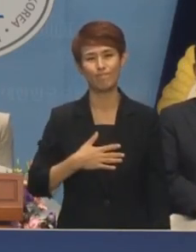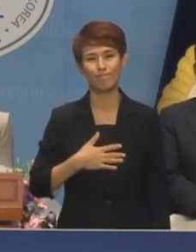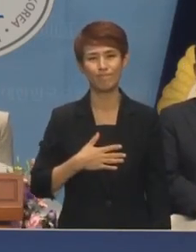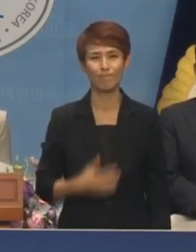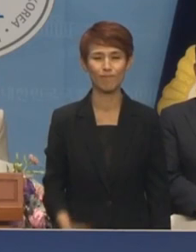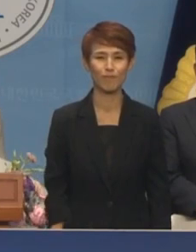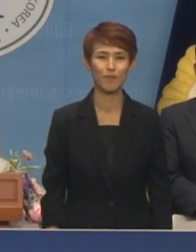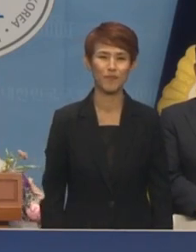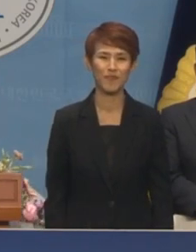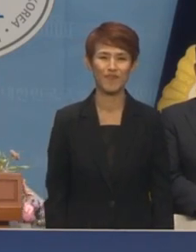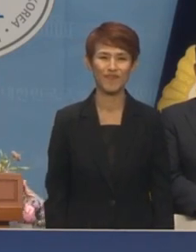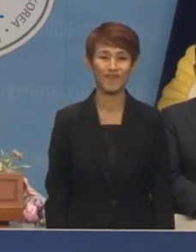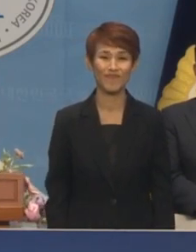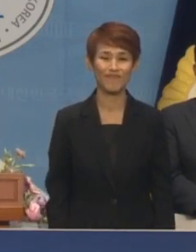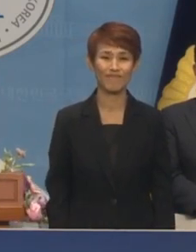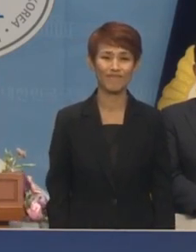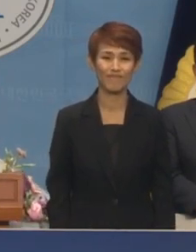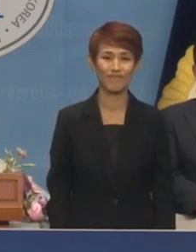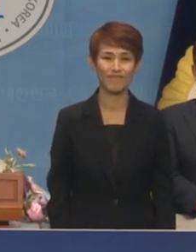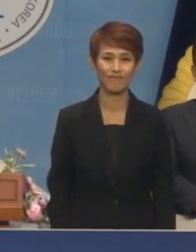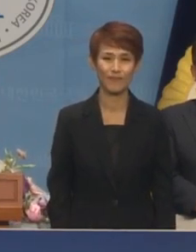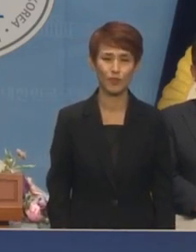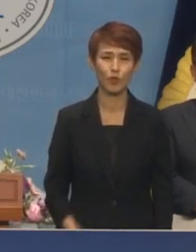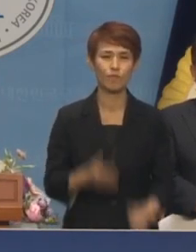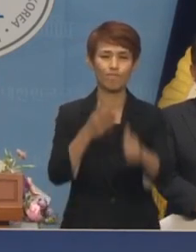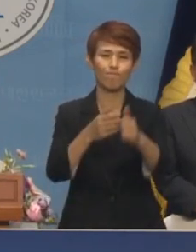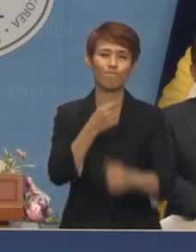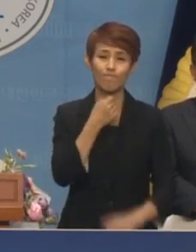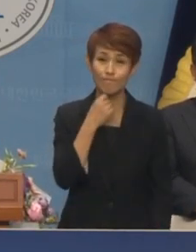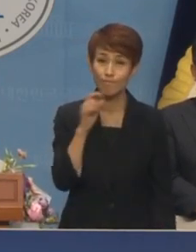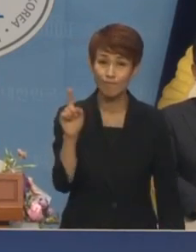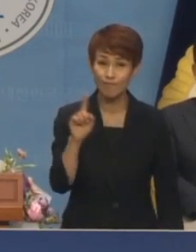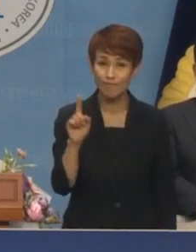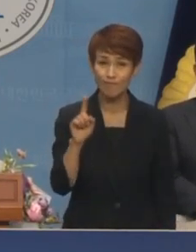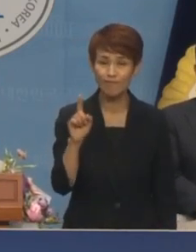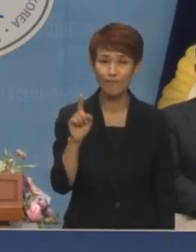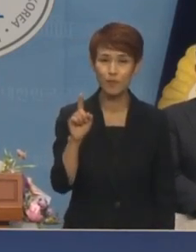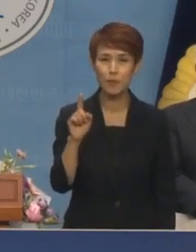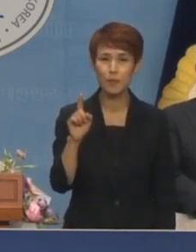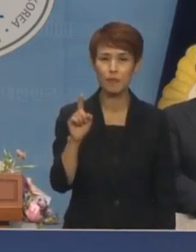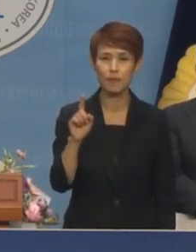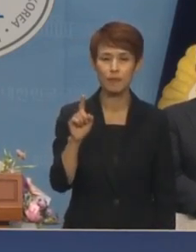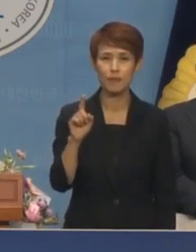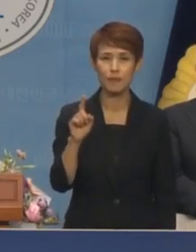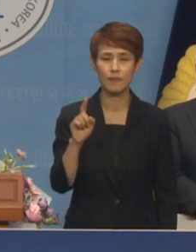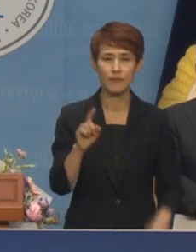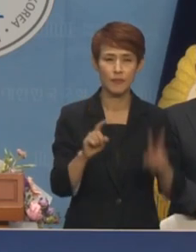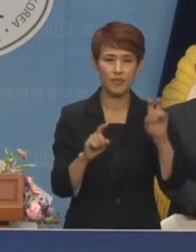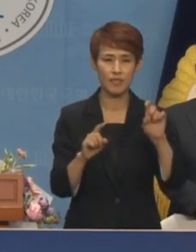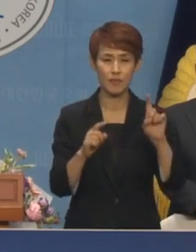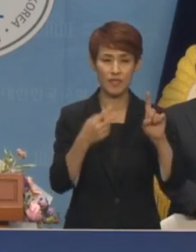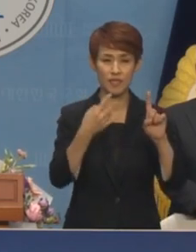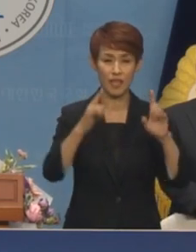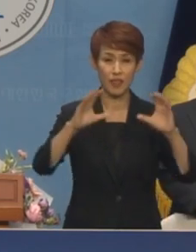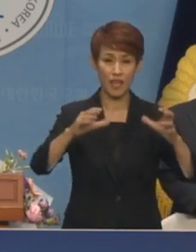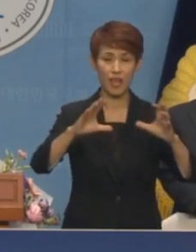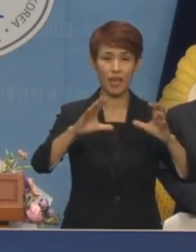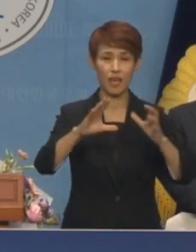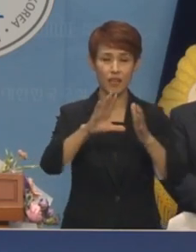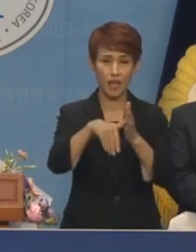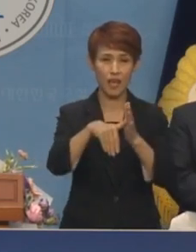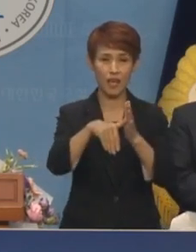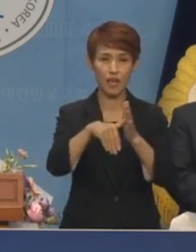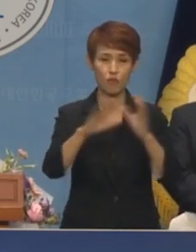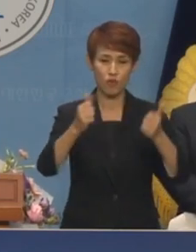오게 됐는데요. 근데 이제 좀 당부 말씀 드리고 싶은 거는 그 당시에 국회 상황이